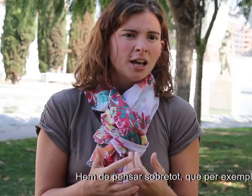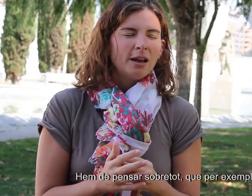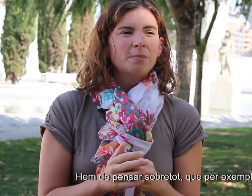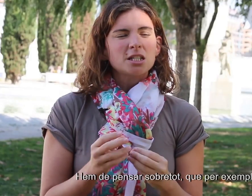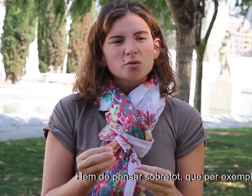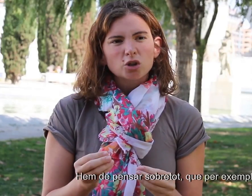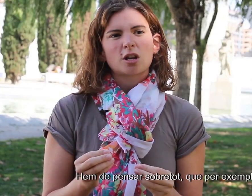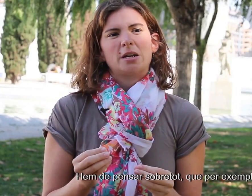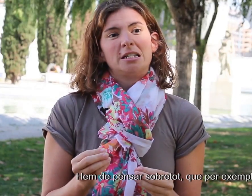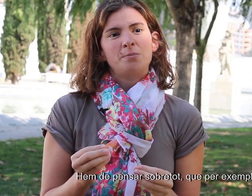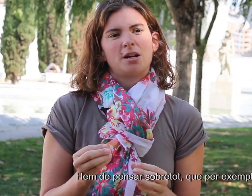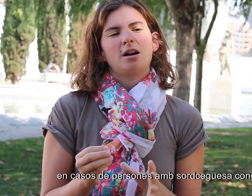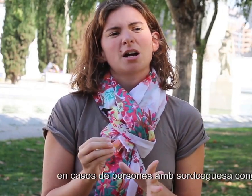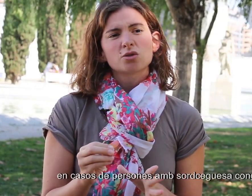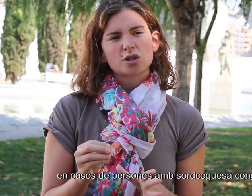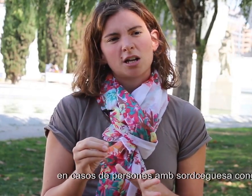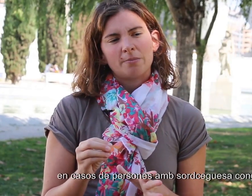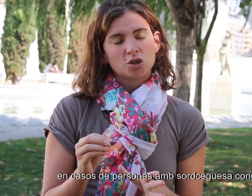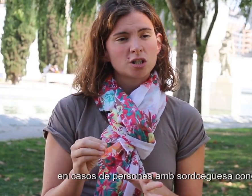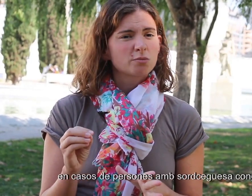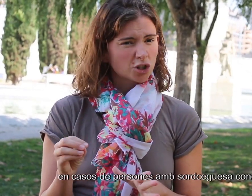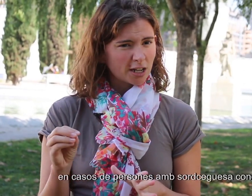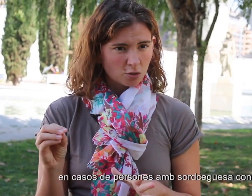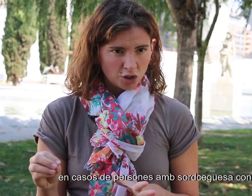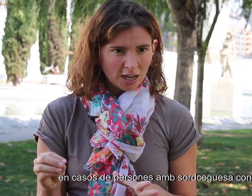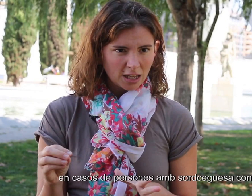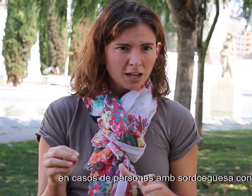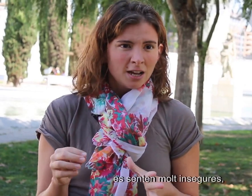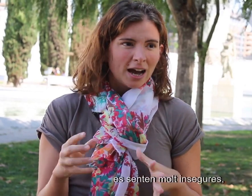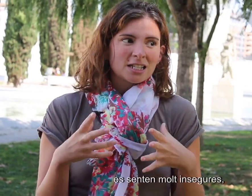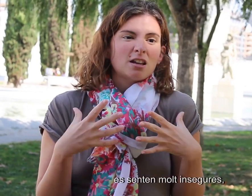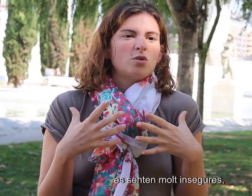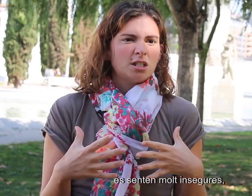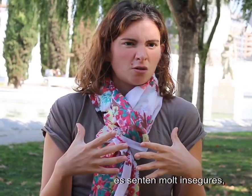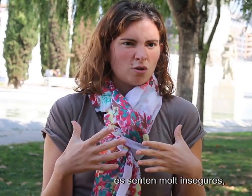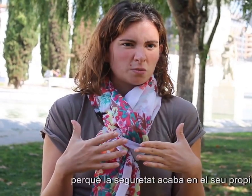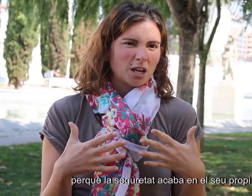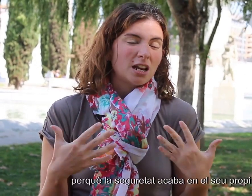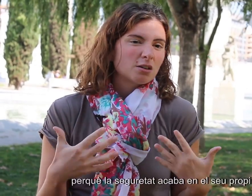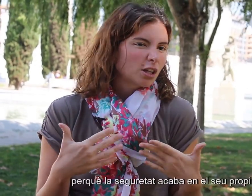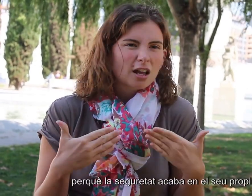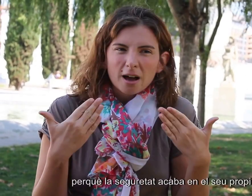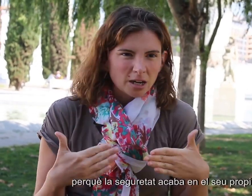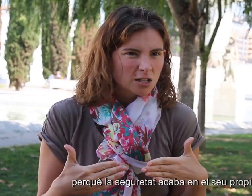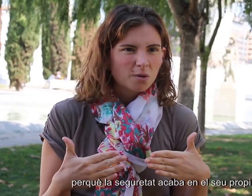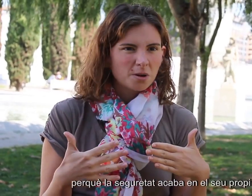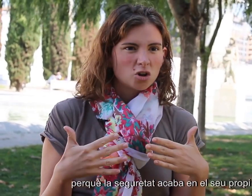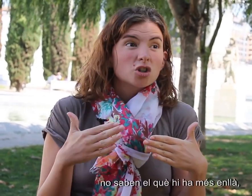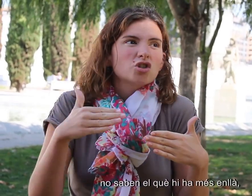Hem de pensar sobretot que, per exemple, en casos de persones amb sordcega congènita es senten molt insegures perquè la seguretat acaba en el seu propi cos, no saben